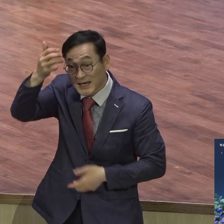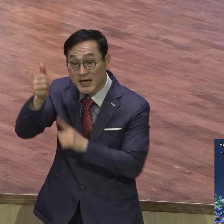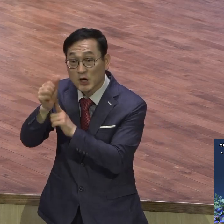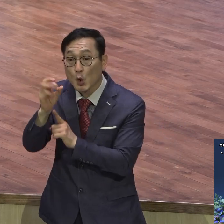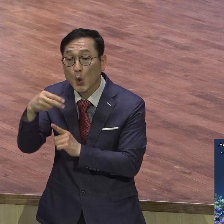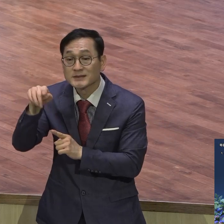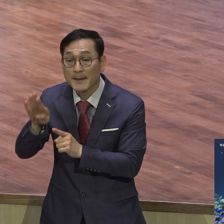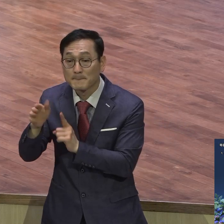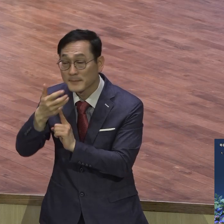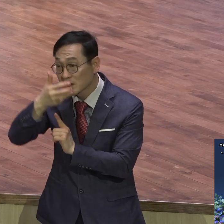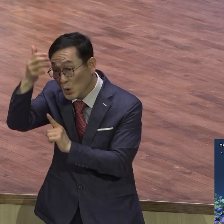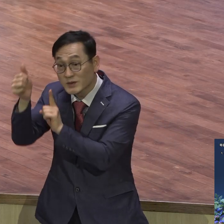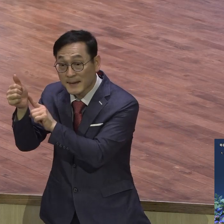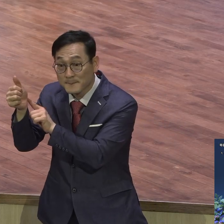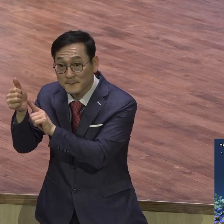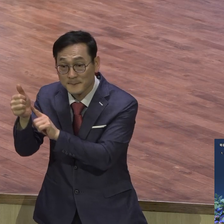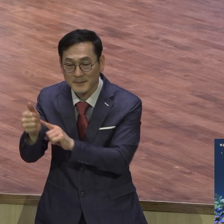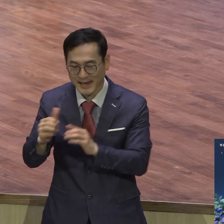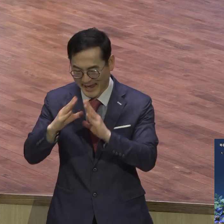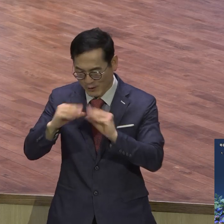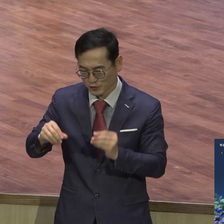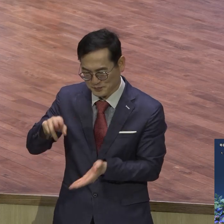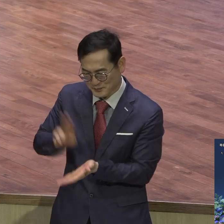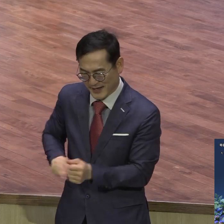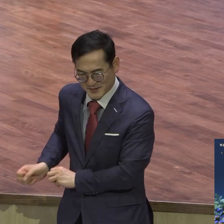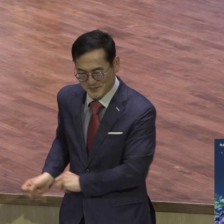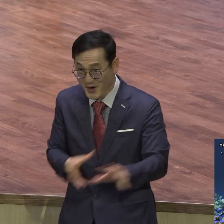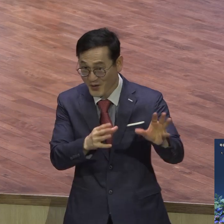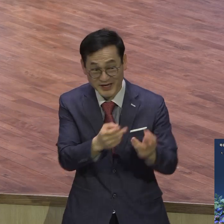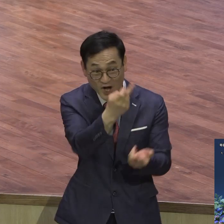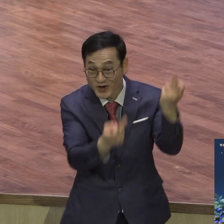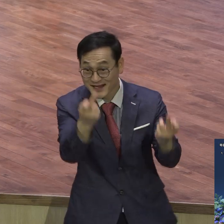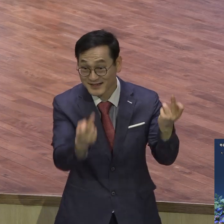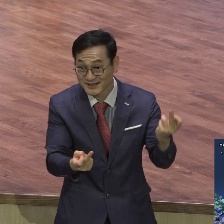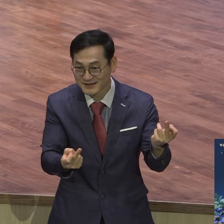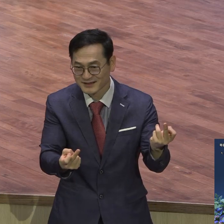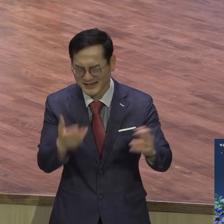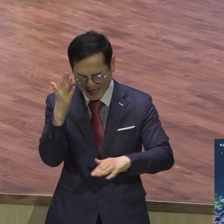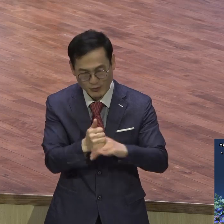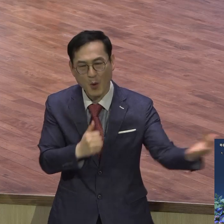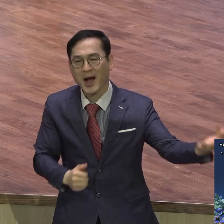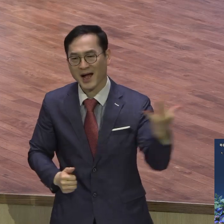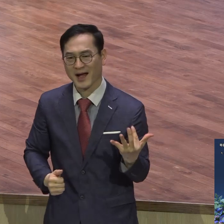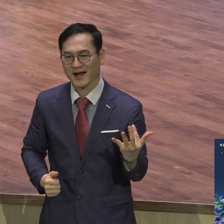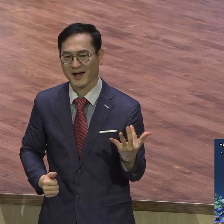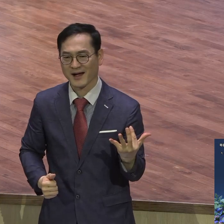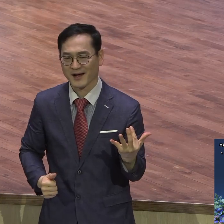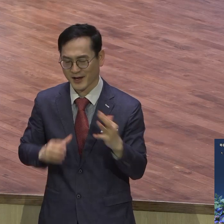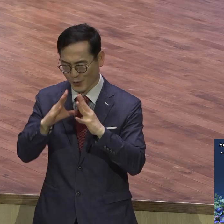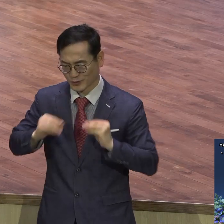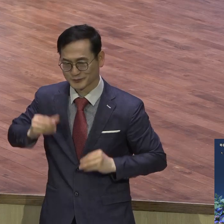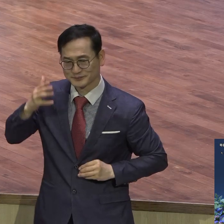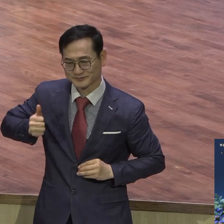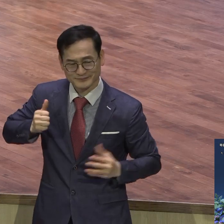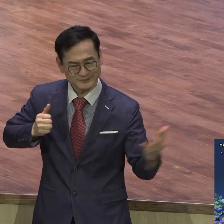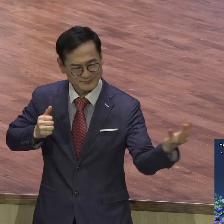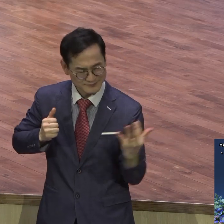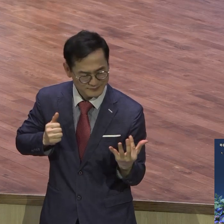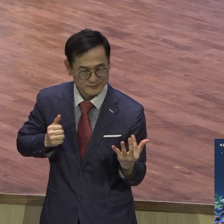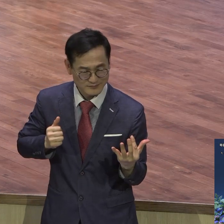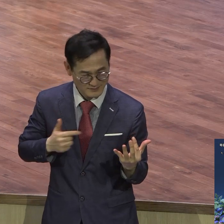애굽에 판 형을 처음 대하잖아요 형을 처음 딱 대합니다 그들을 얼마나 비판하고